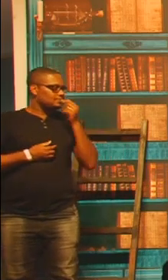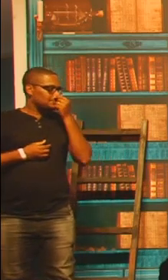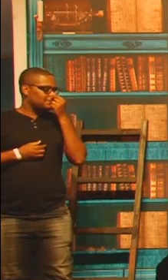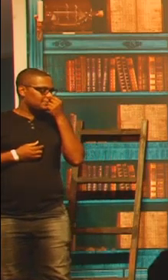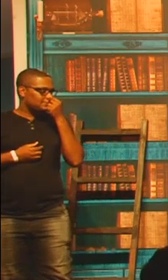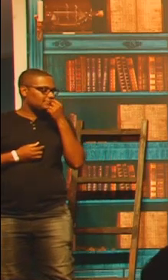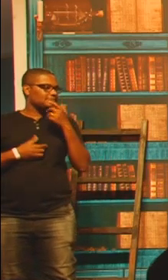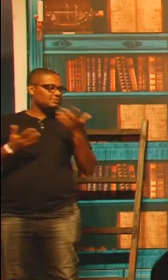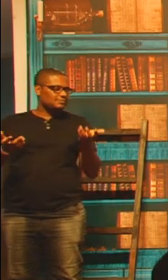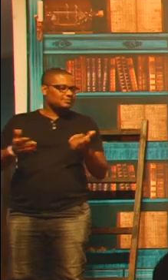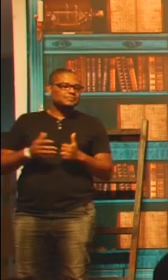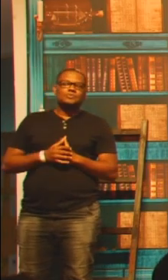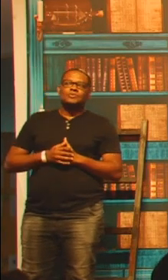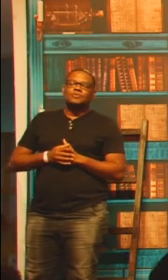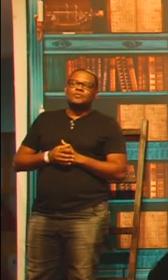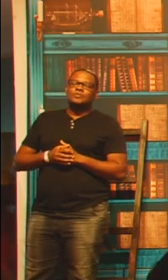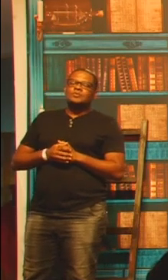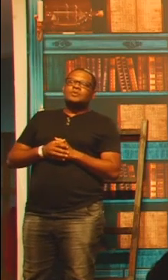Vamos lá.